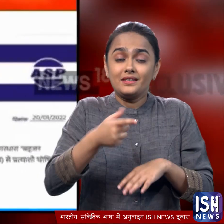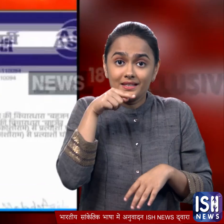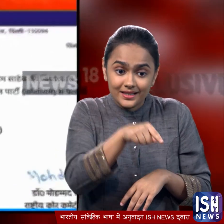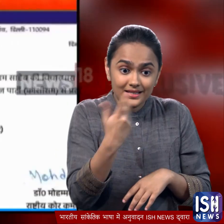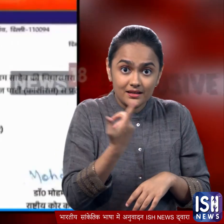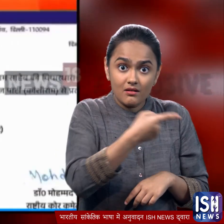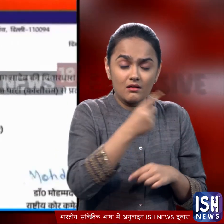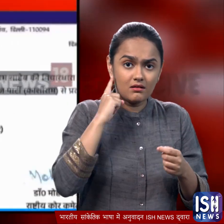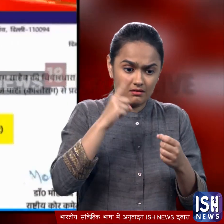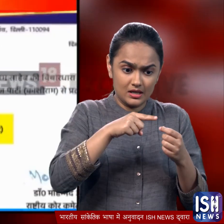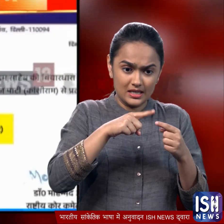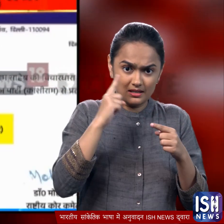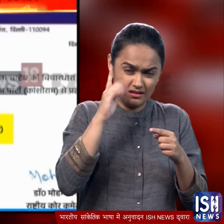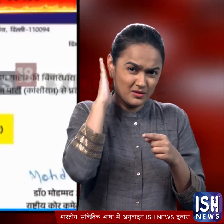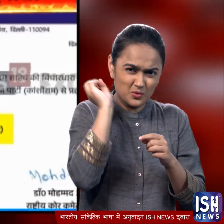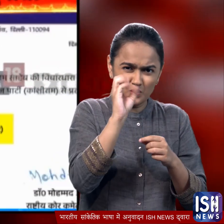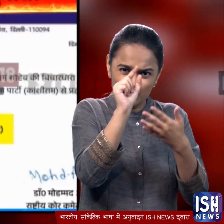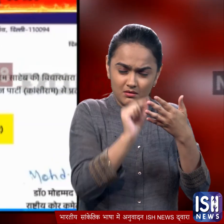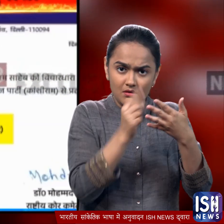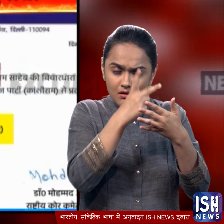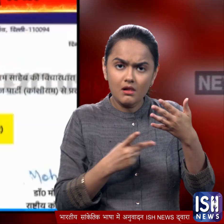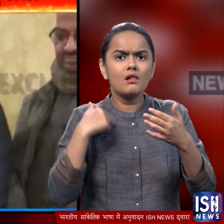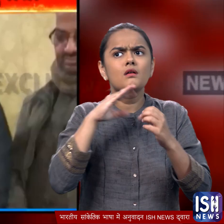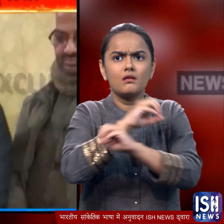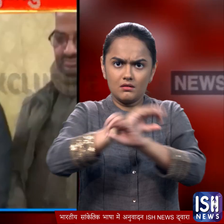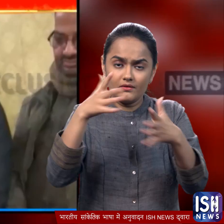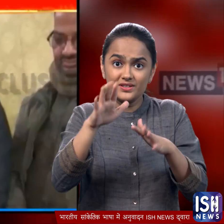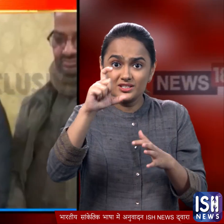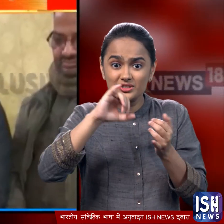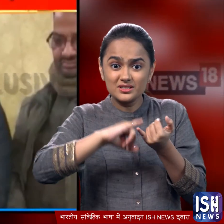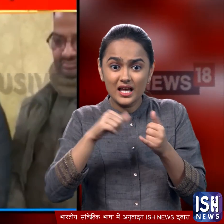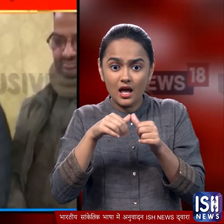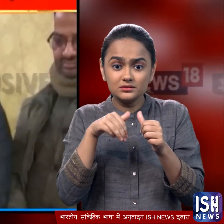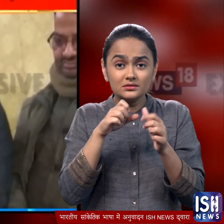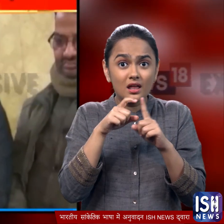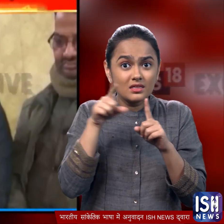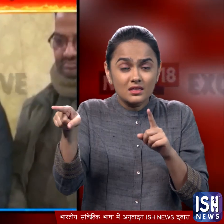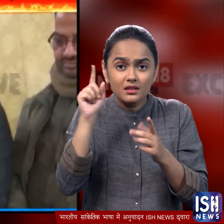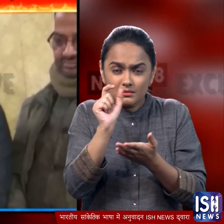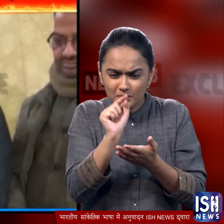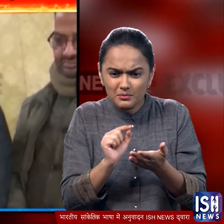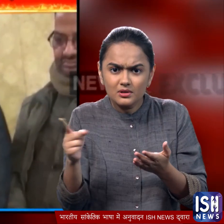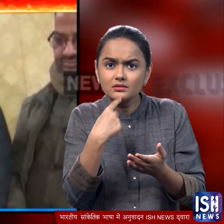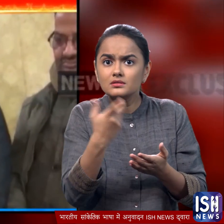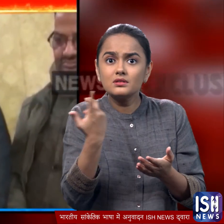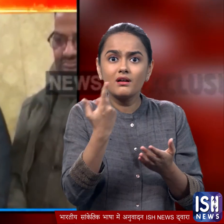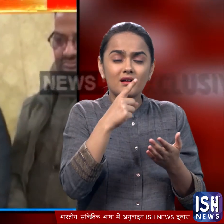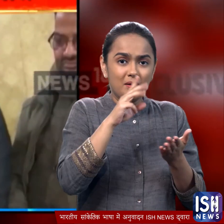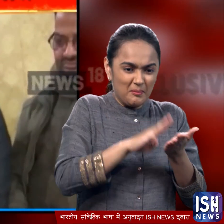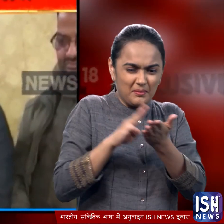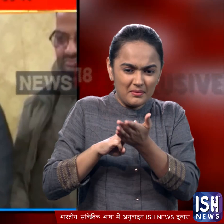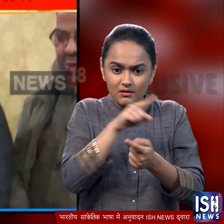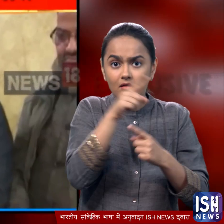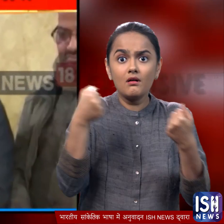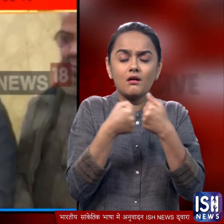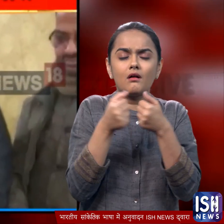और उनकी उम्मीदवारी की जानकारी पार्टी की ओर से जारी एक बयान के जरिए दी गई, जिसके बाद चंद्रशेखर आजाद ने पार्टी का आभार जताने के साथ ही इस चुनाव को मंडल